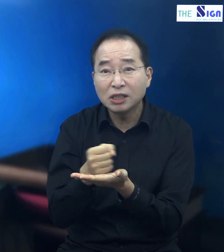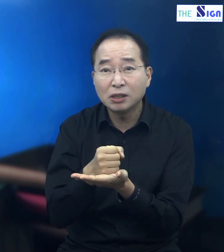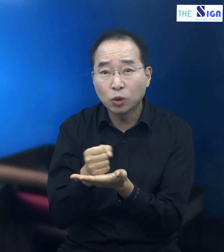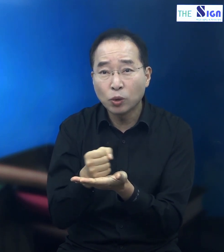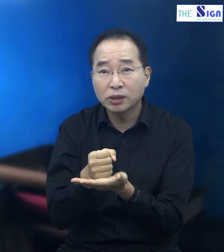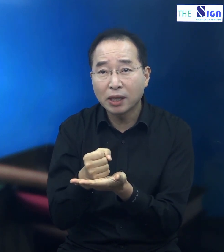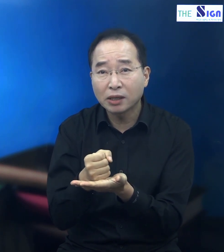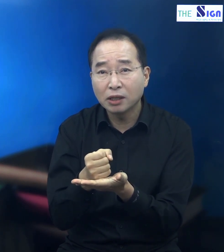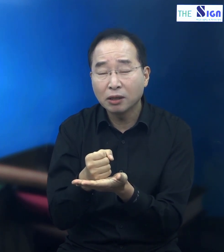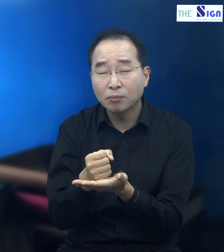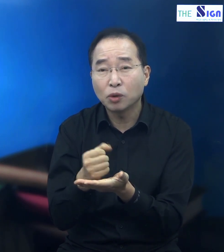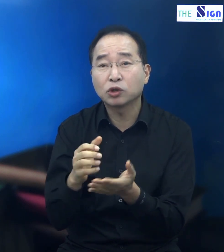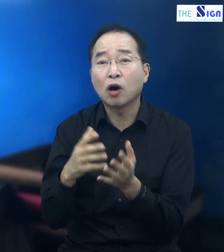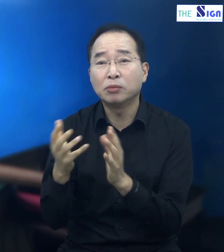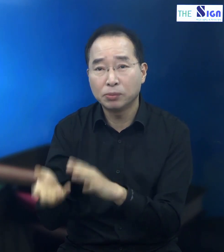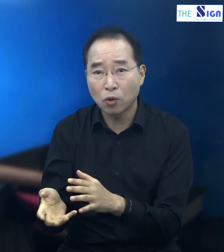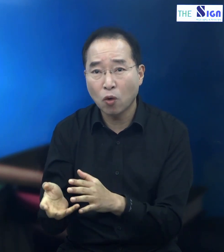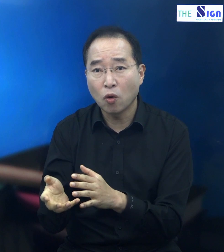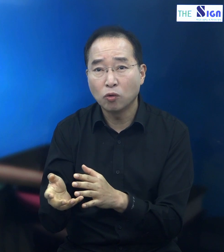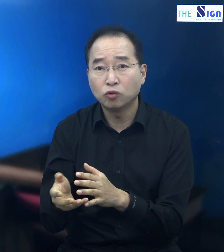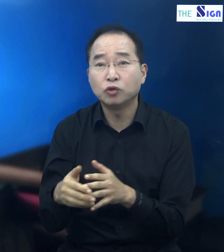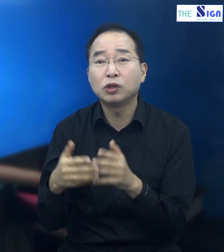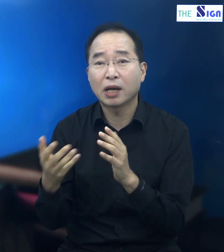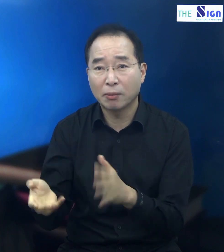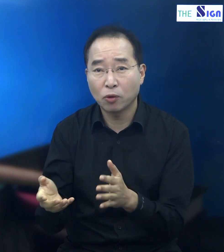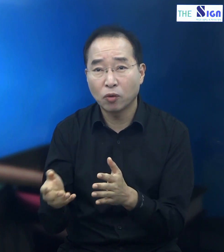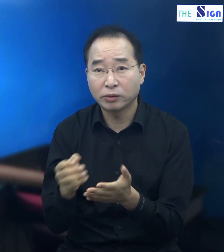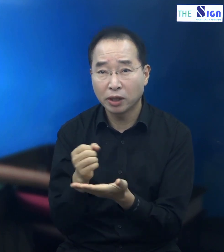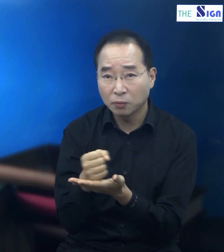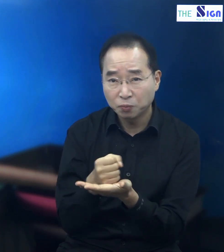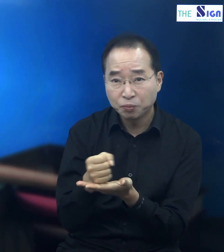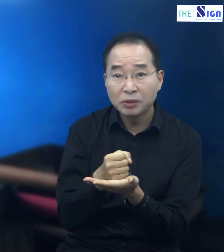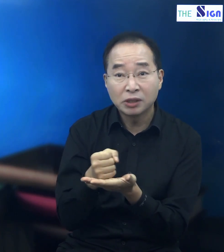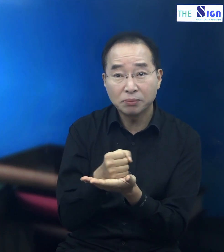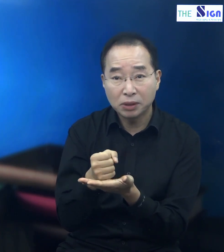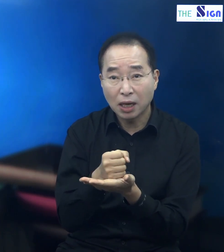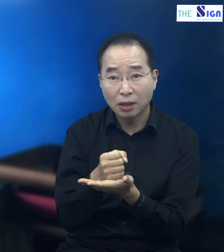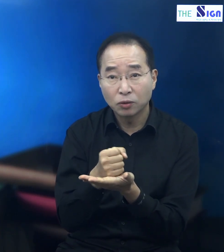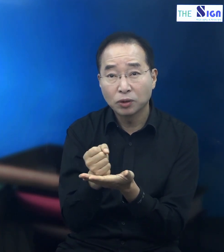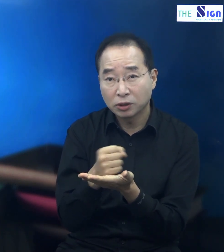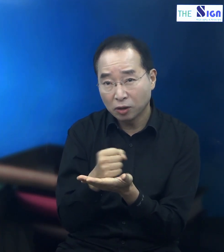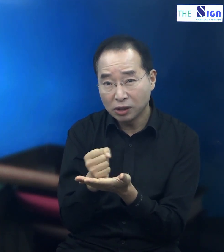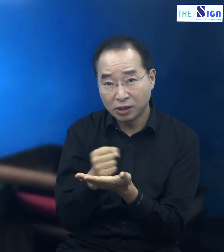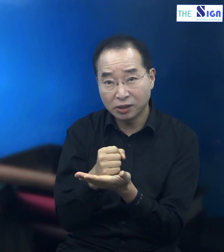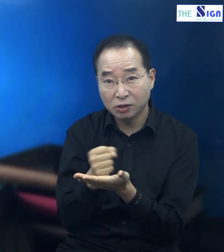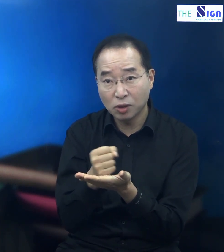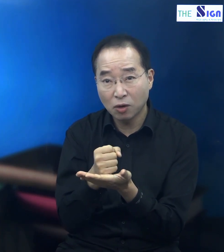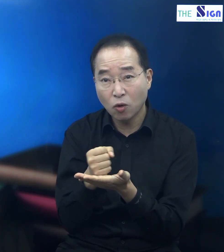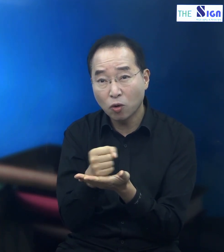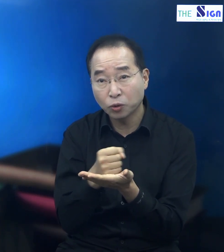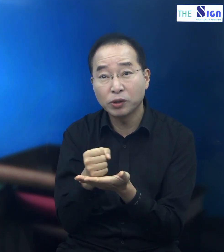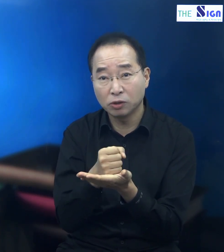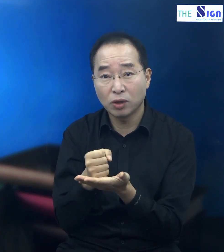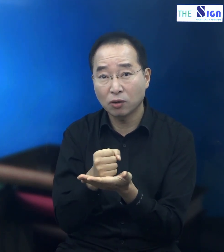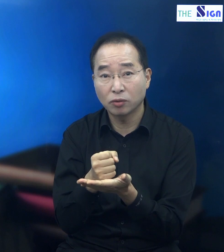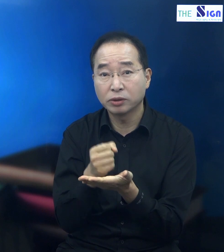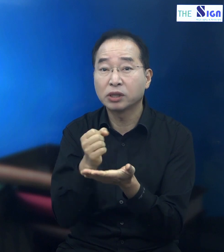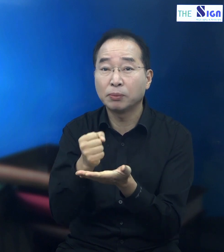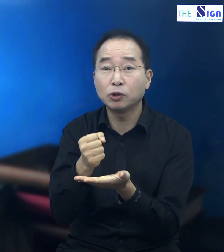이 동작이 뭐 점을 보고 운을 알아보고 할 때 씁니다. 그래서 이렇게 쓰기도 하고 돌리기도 하고, 그래서